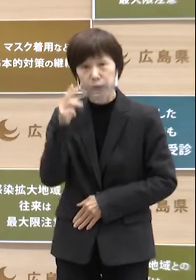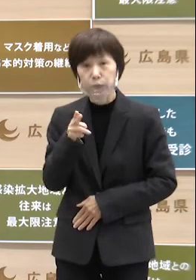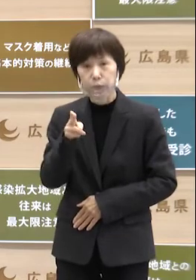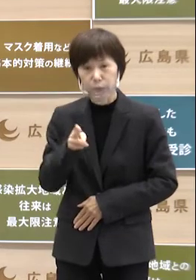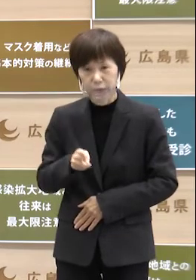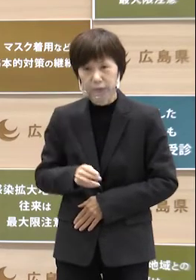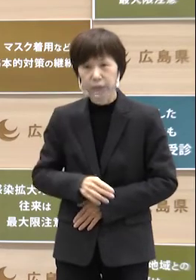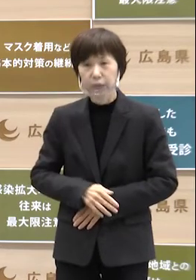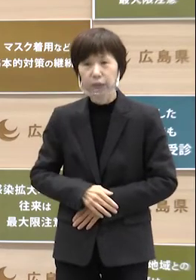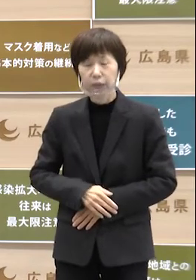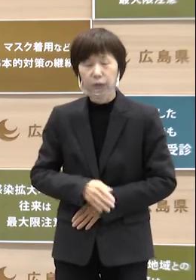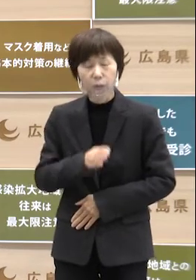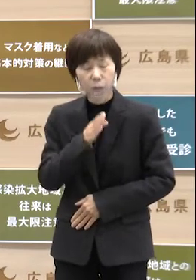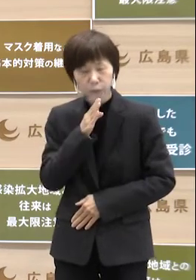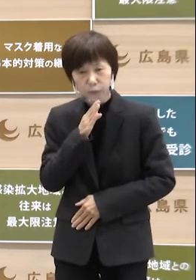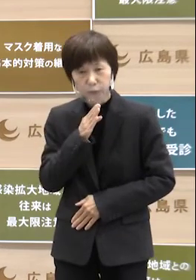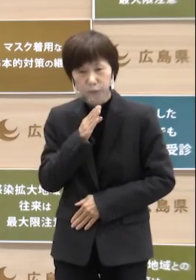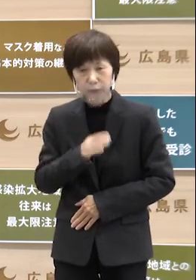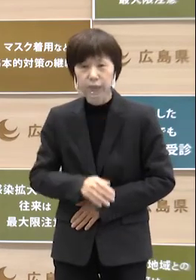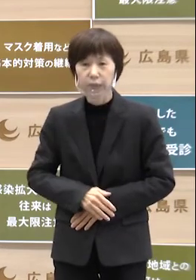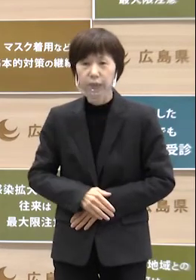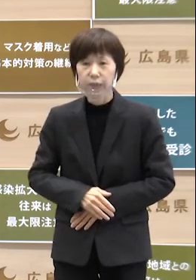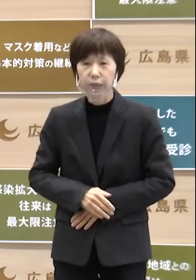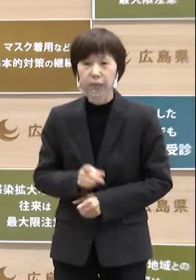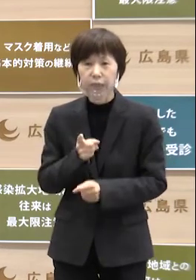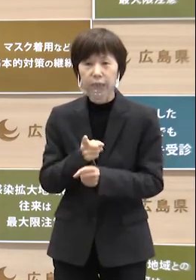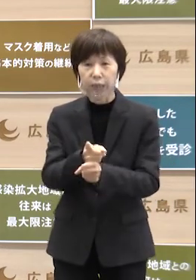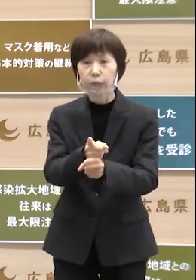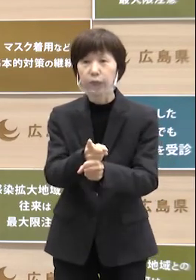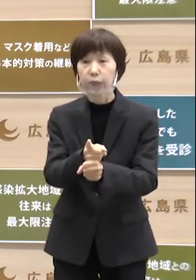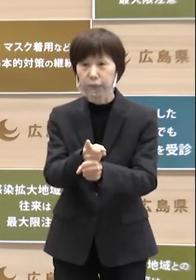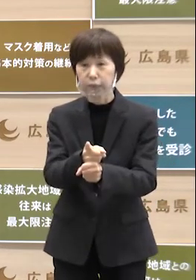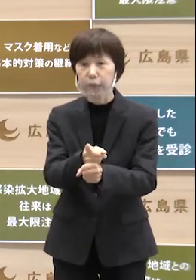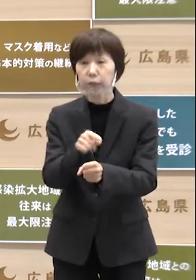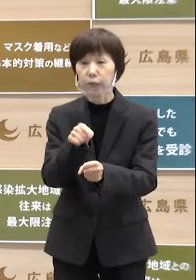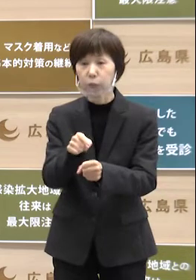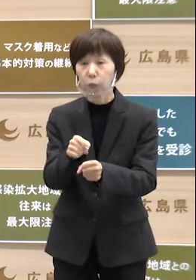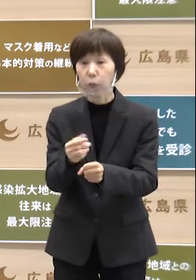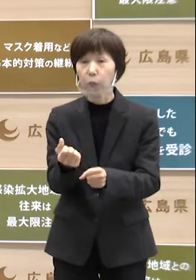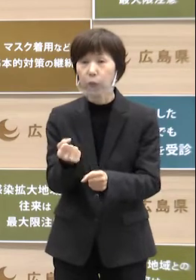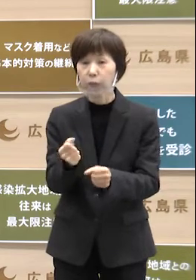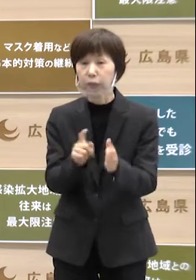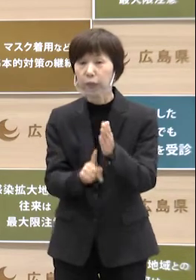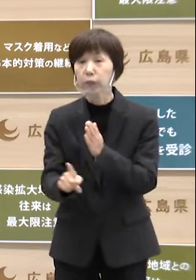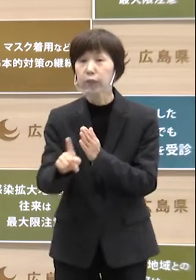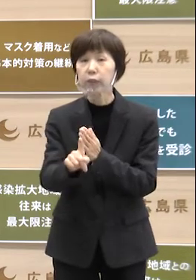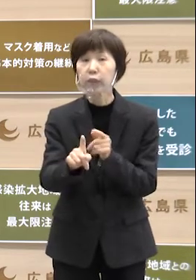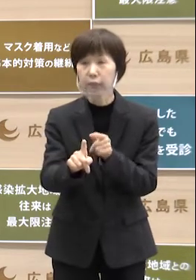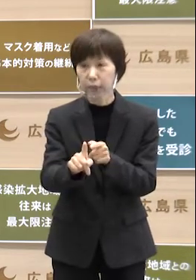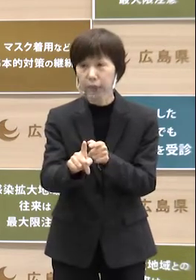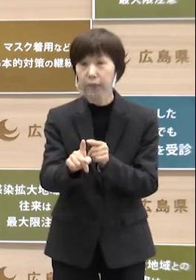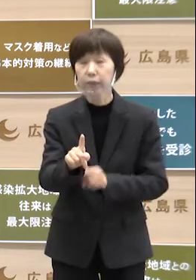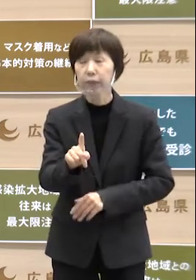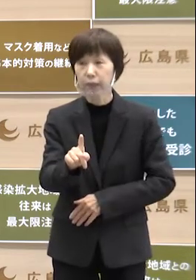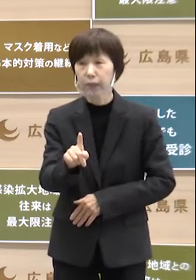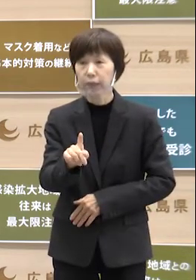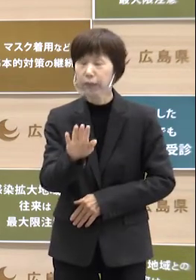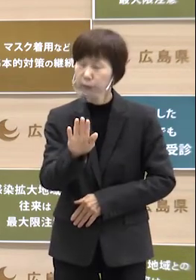本当にですね、核兵器国の全てのリーダーが今後